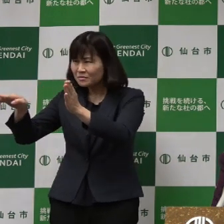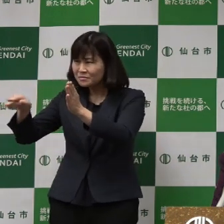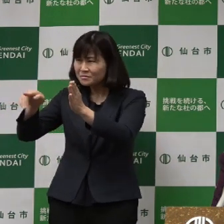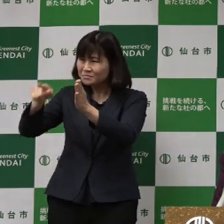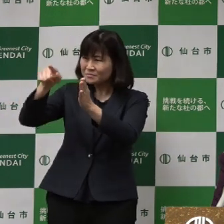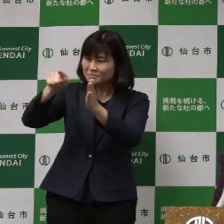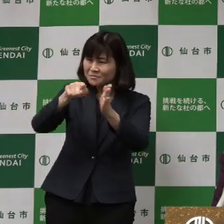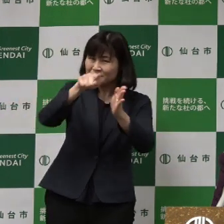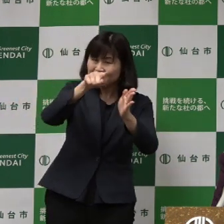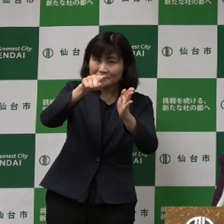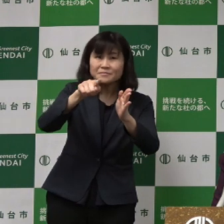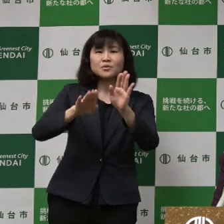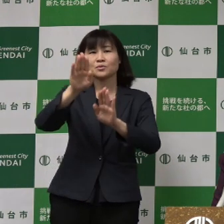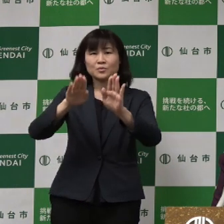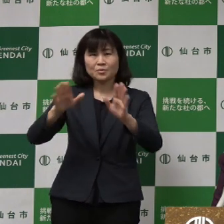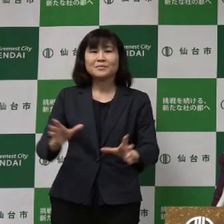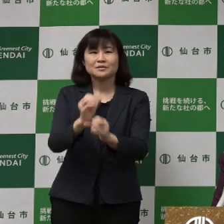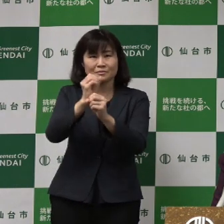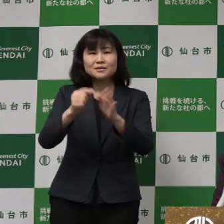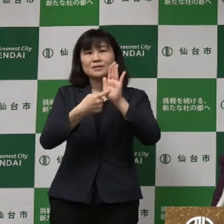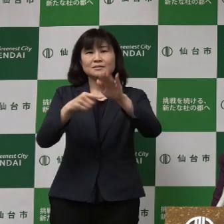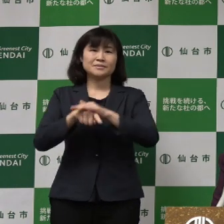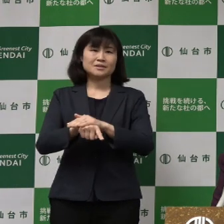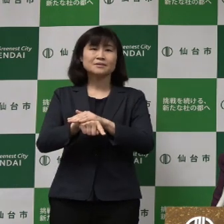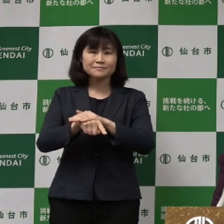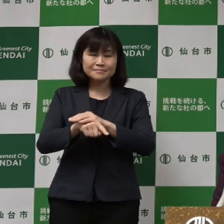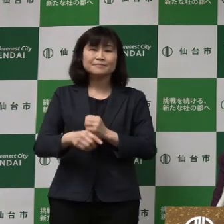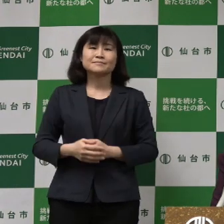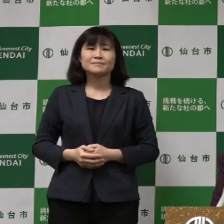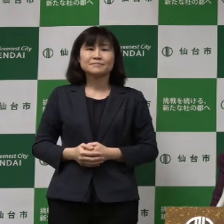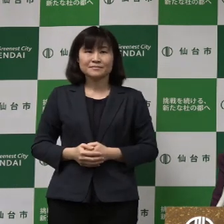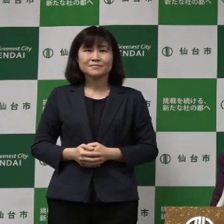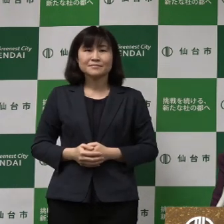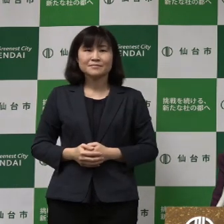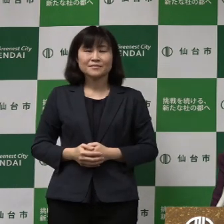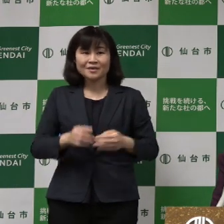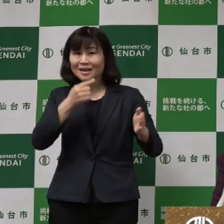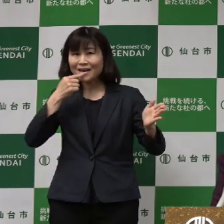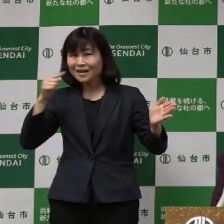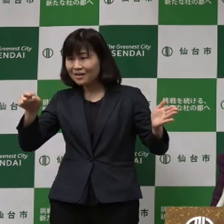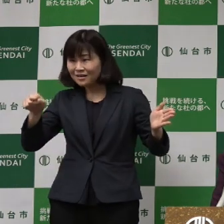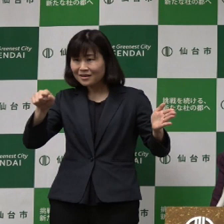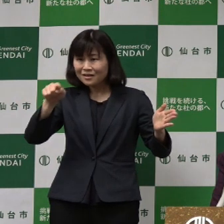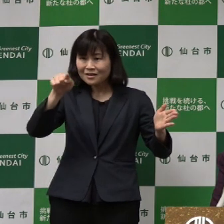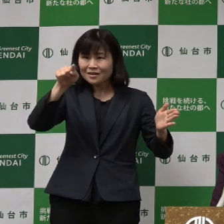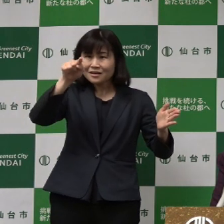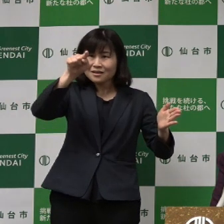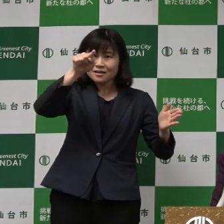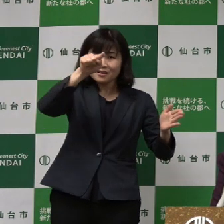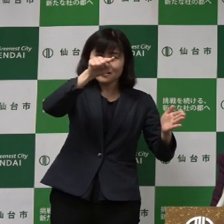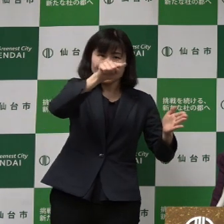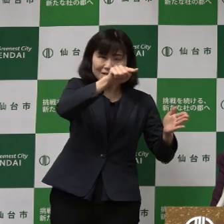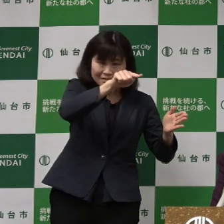新規陽性者が発生をしているかということですけれども、この赤い折れ線グラフで示しております